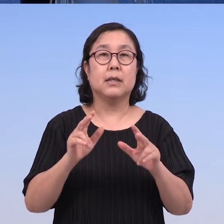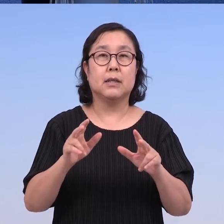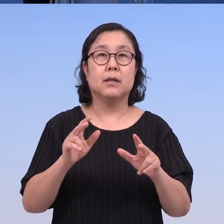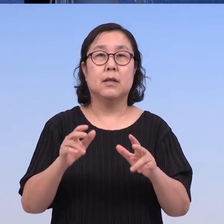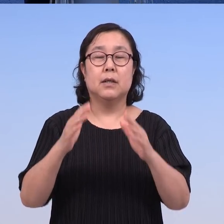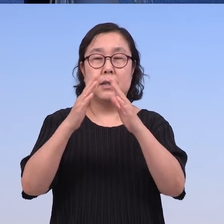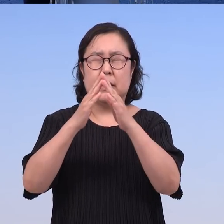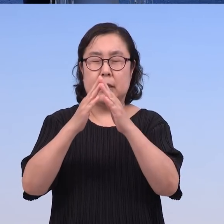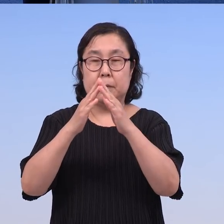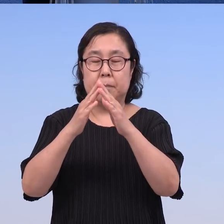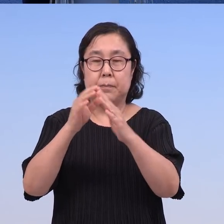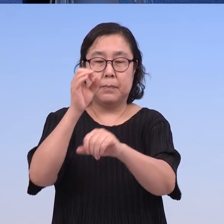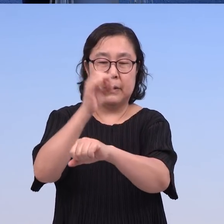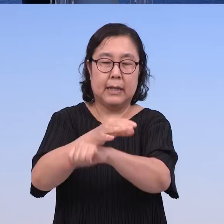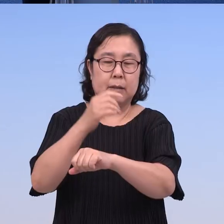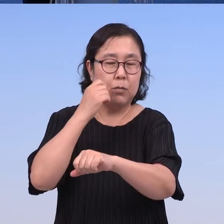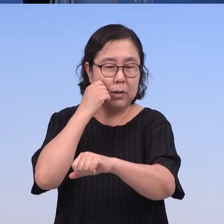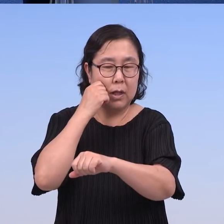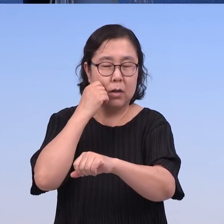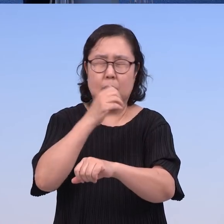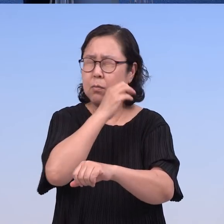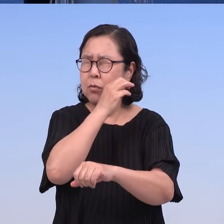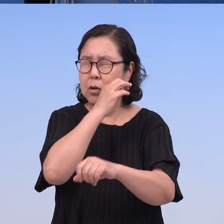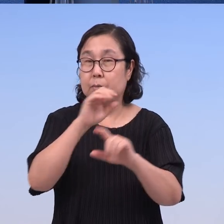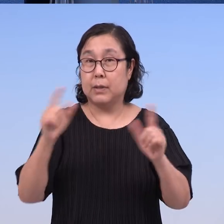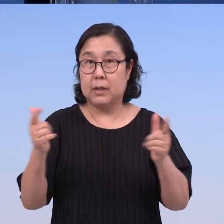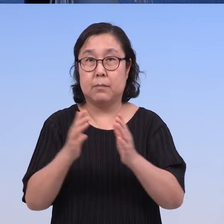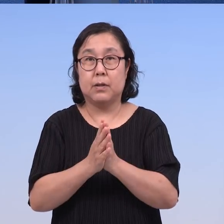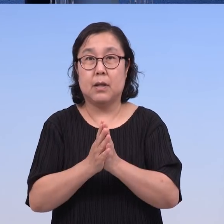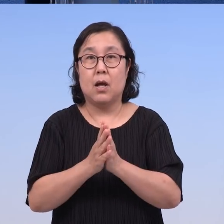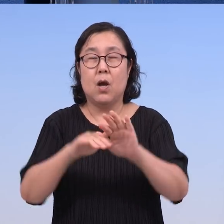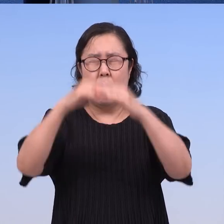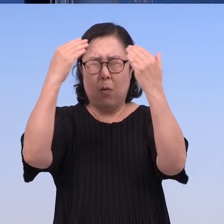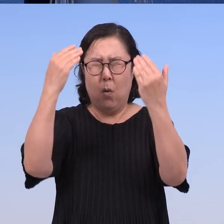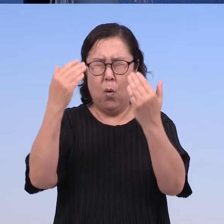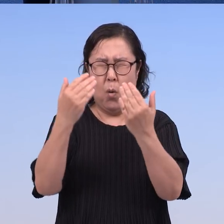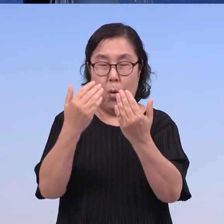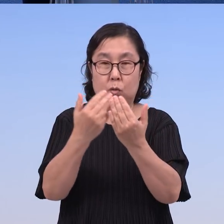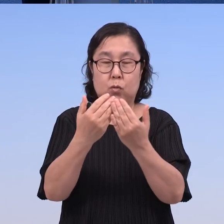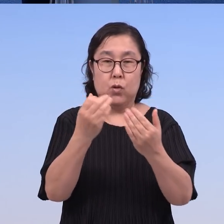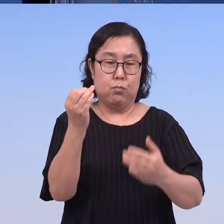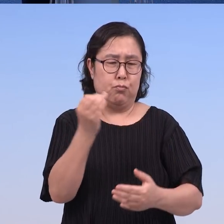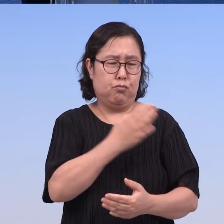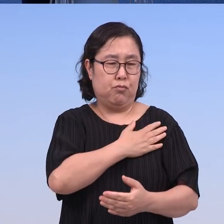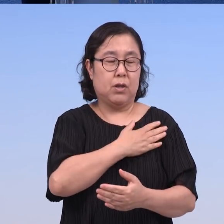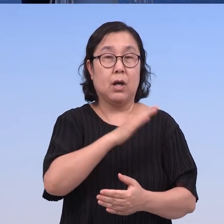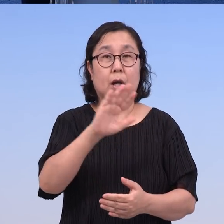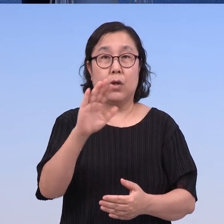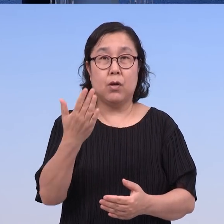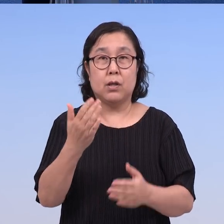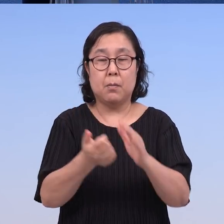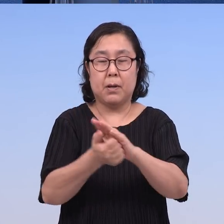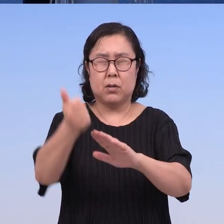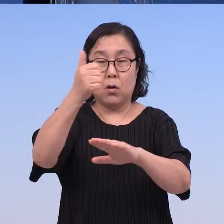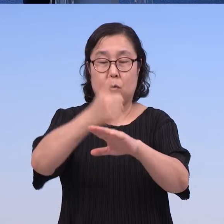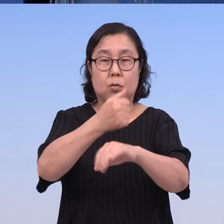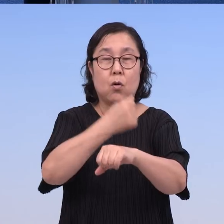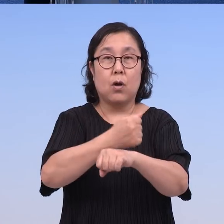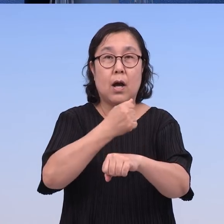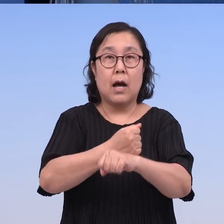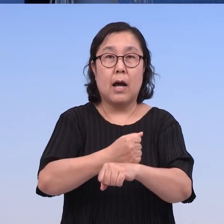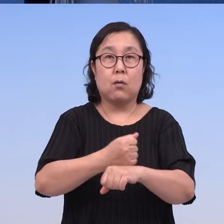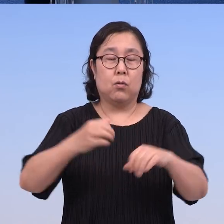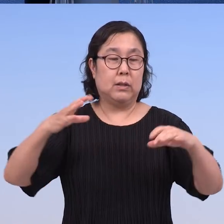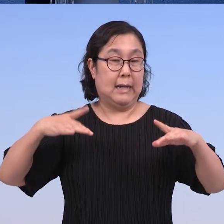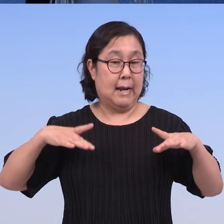지금 직장만 못한 게 그게 부끄러운 게 아니래요. 막 다 갖추고 막 엄청나게 그냥 성공한